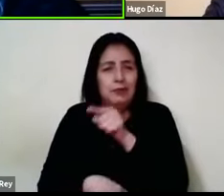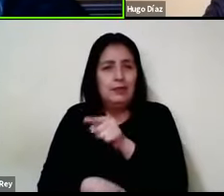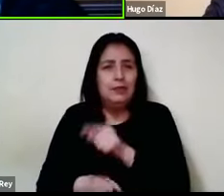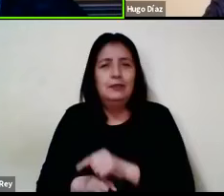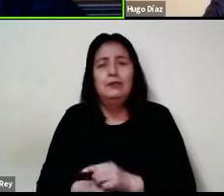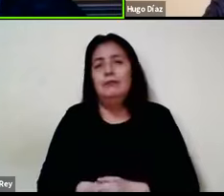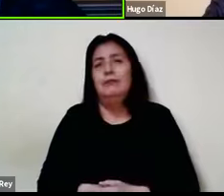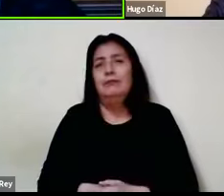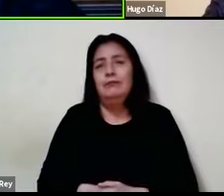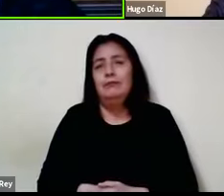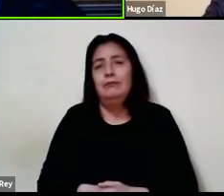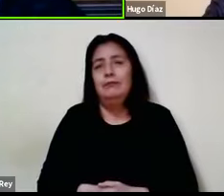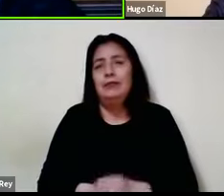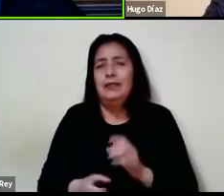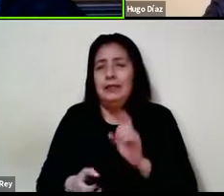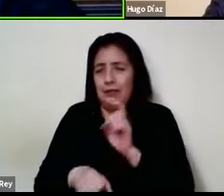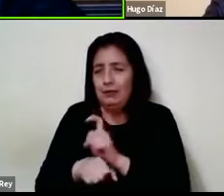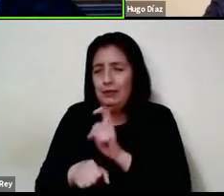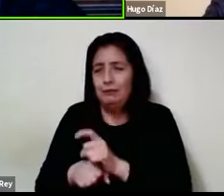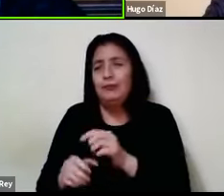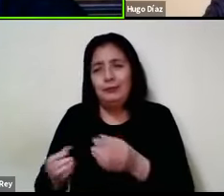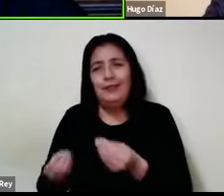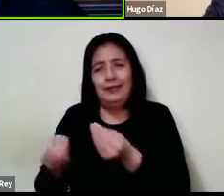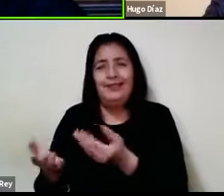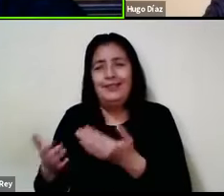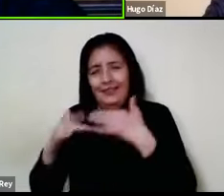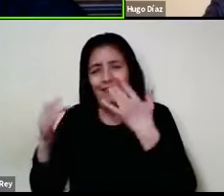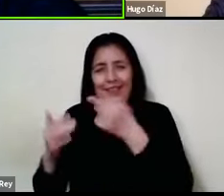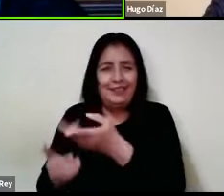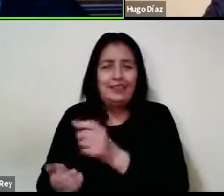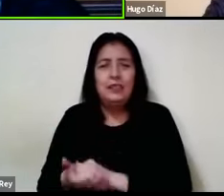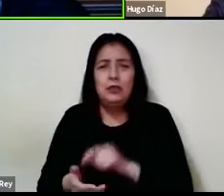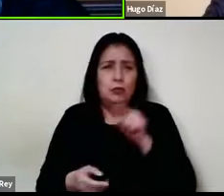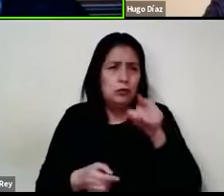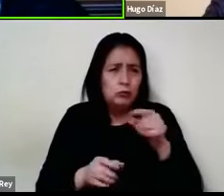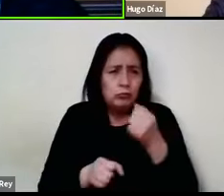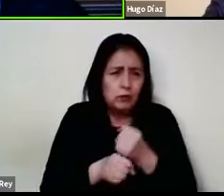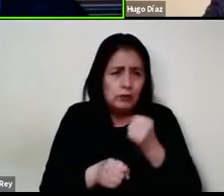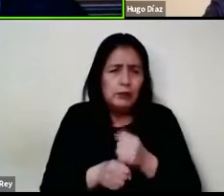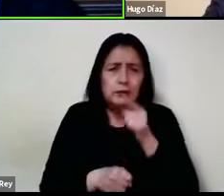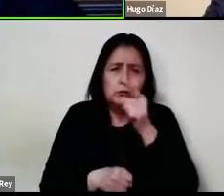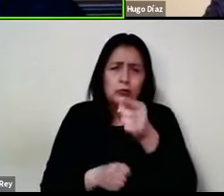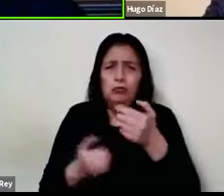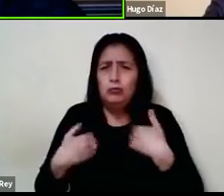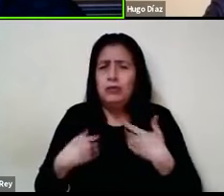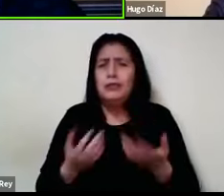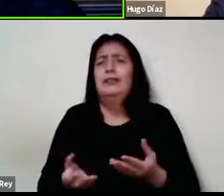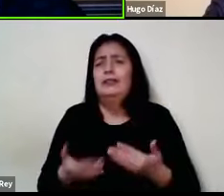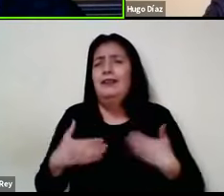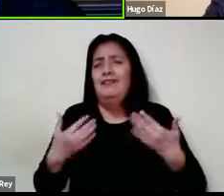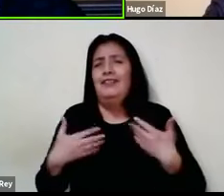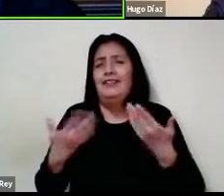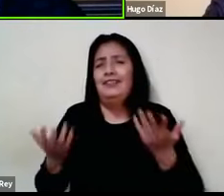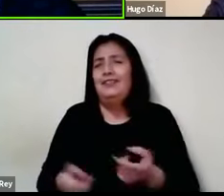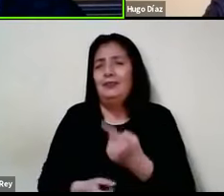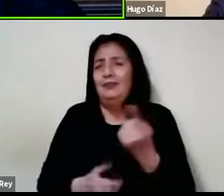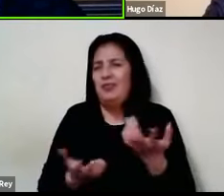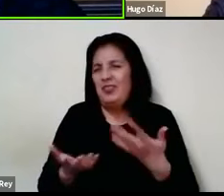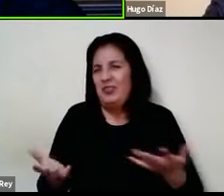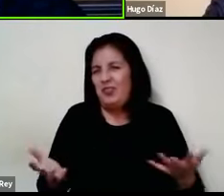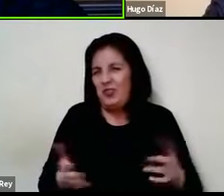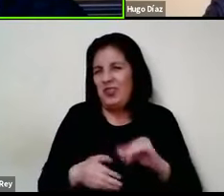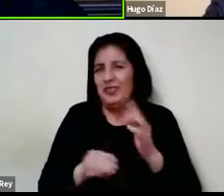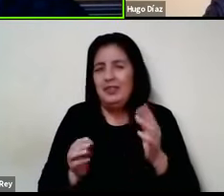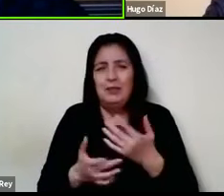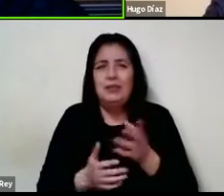hice una pregunta. Eduquemos para la felicidad. Con lo que haces y con lo que tienes. La felicidad no es una cuestión física ni mecánica.